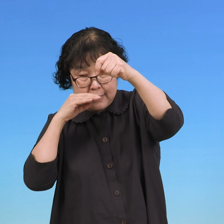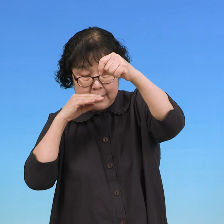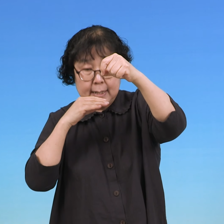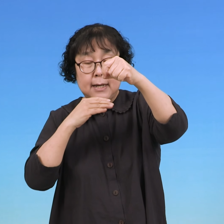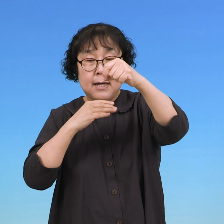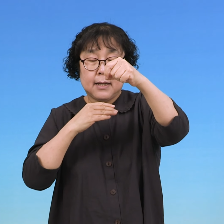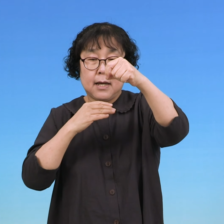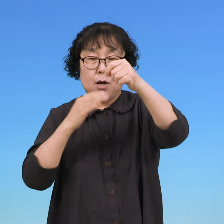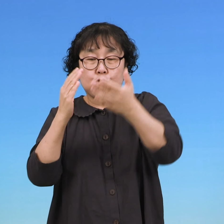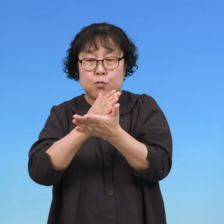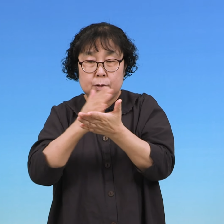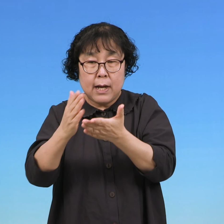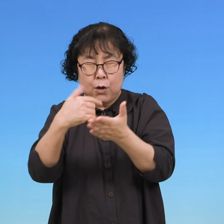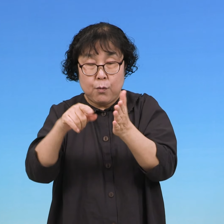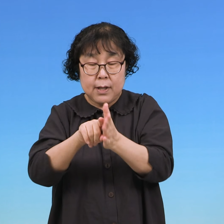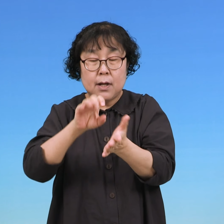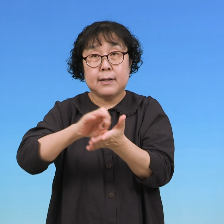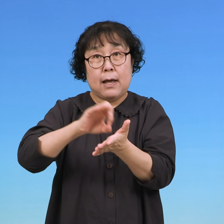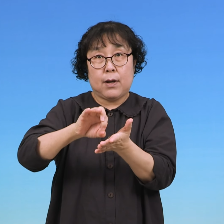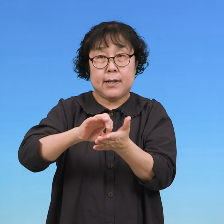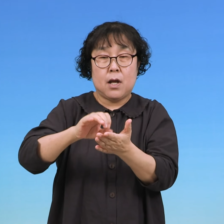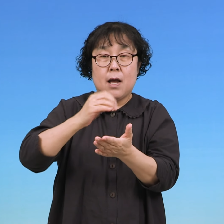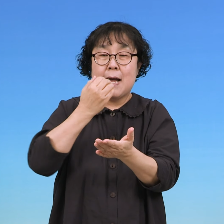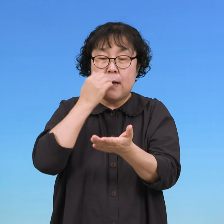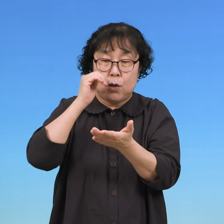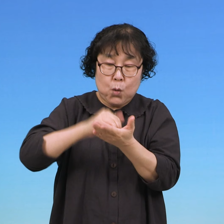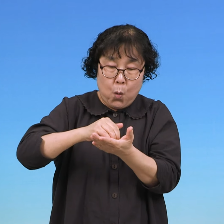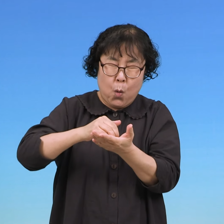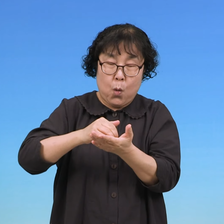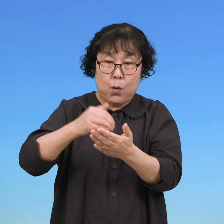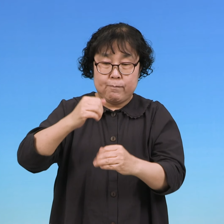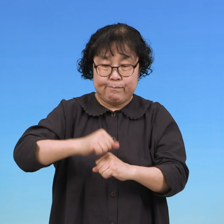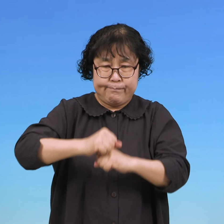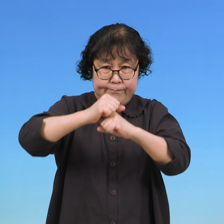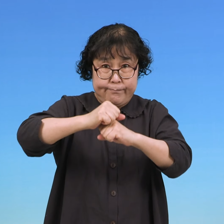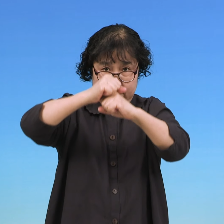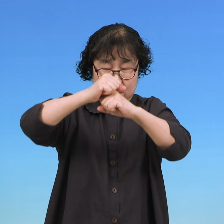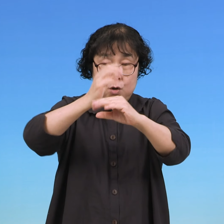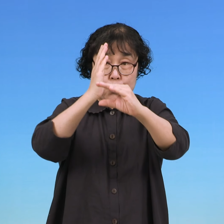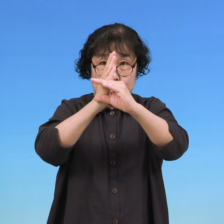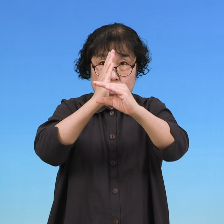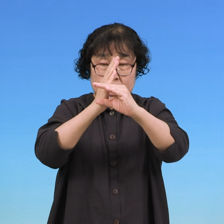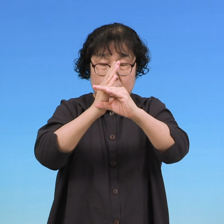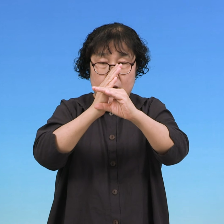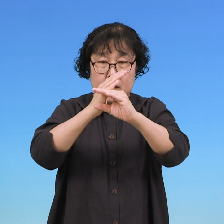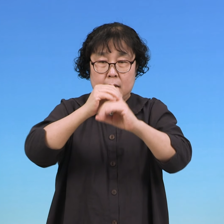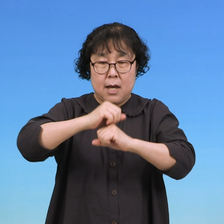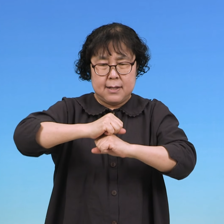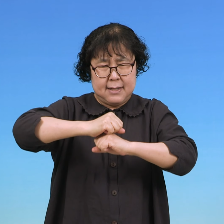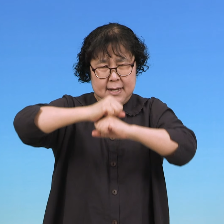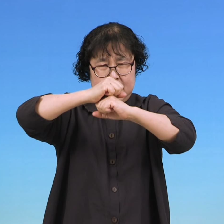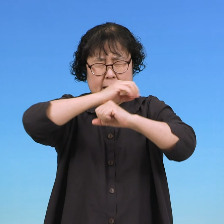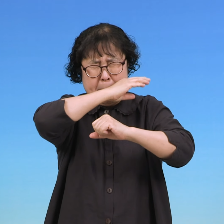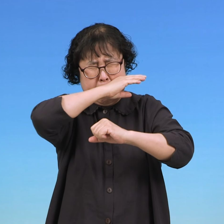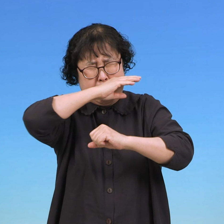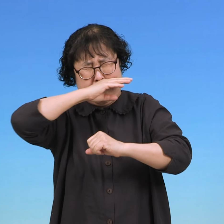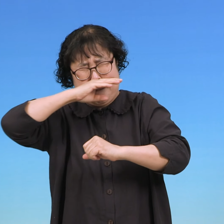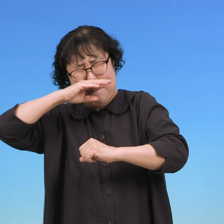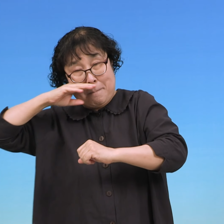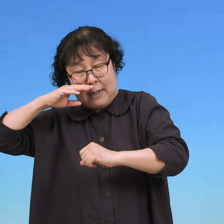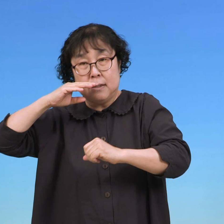담을 쌓으시는 그 분들이 이제 벽돌을 쌓고는 중간중간 다림줄로 이게 지금 삐뚤빼뚤하지 않은지